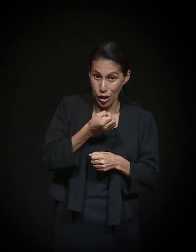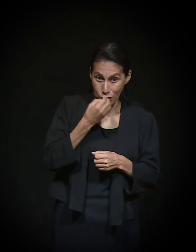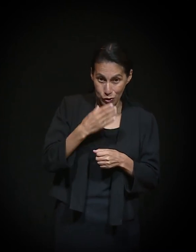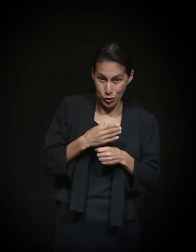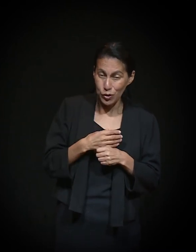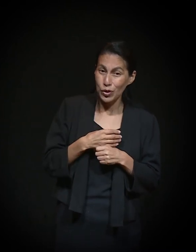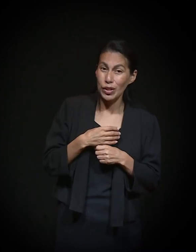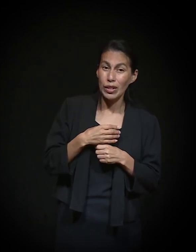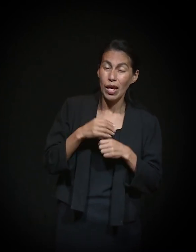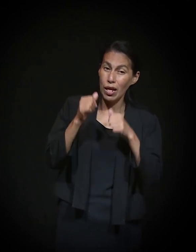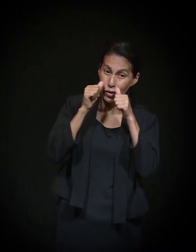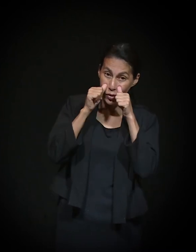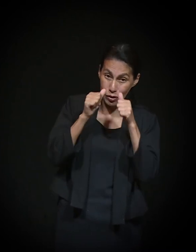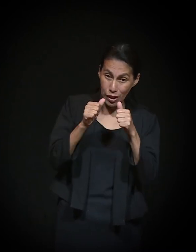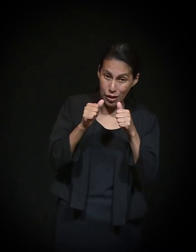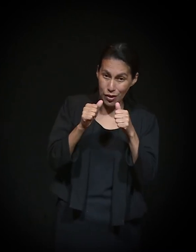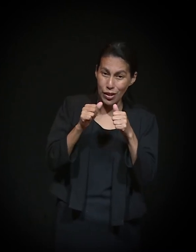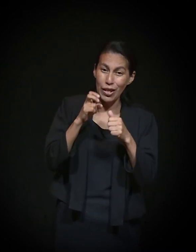te atendieron